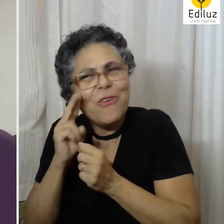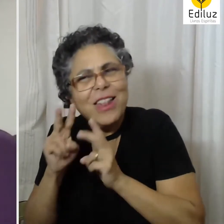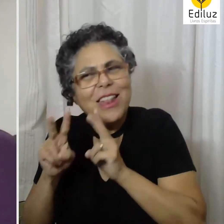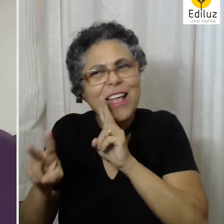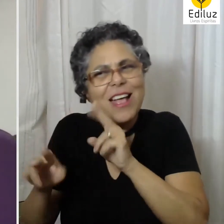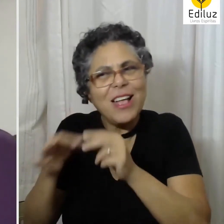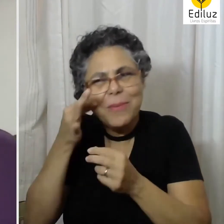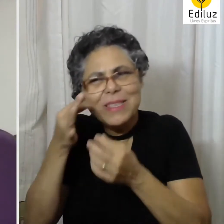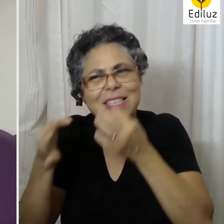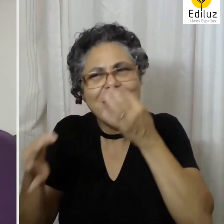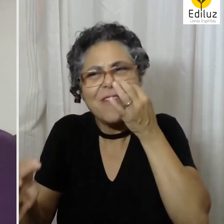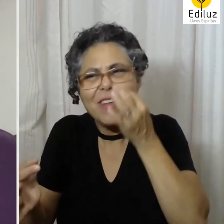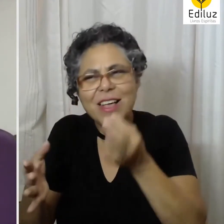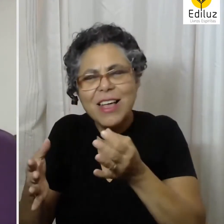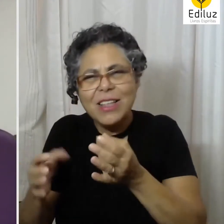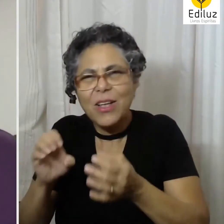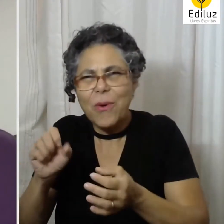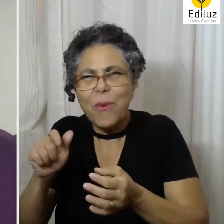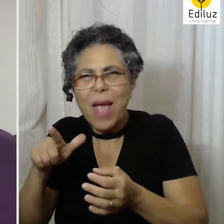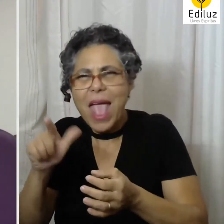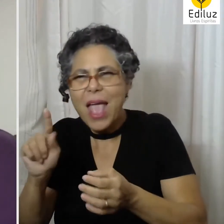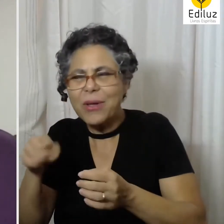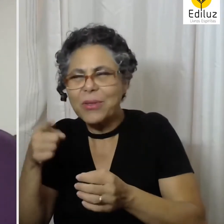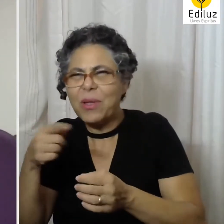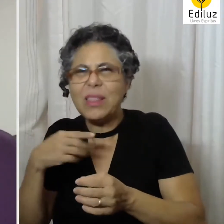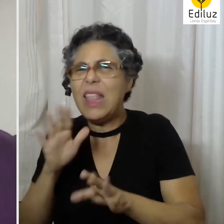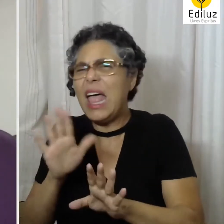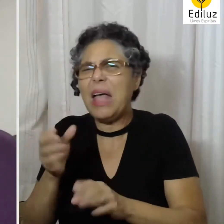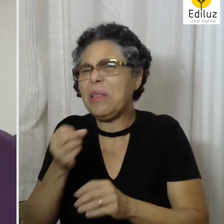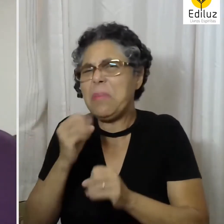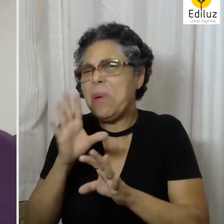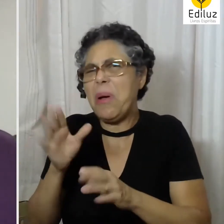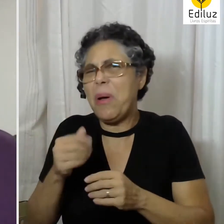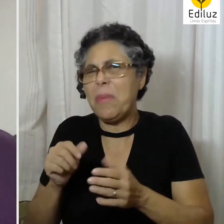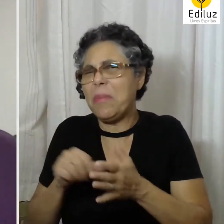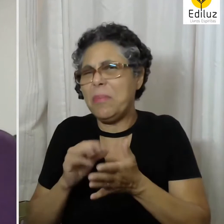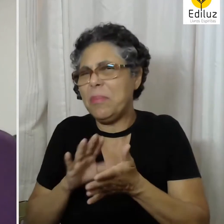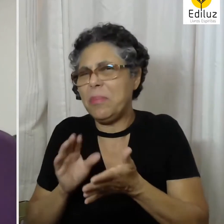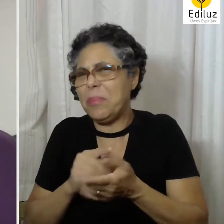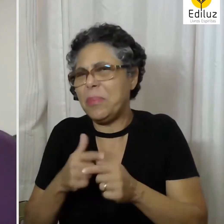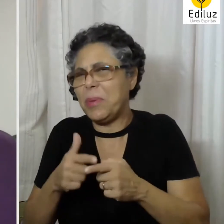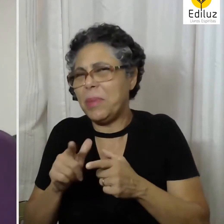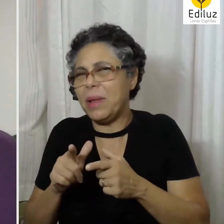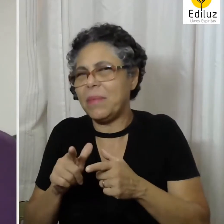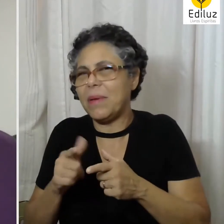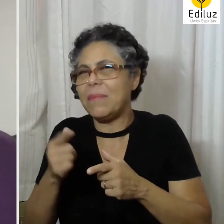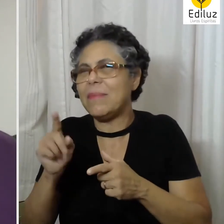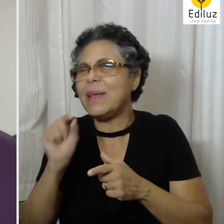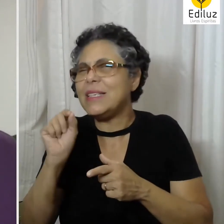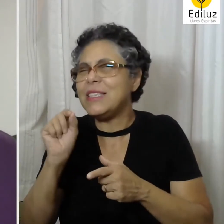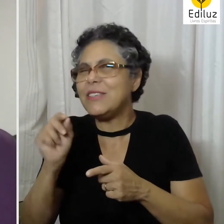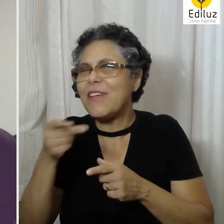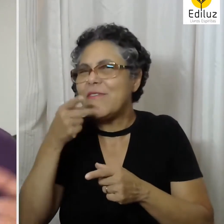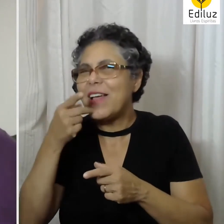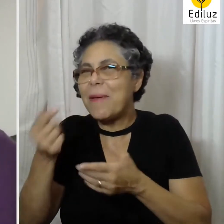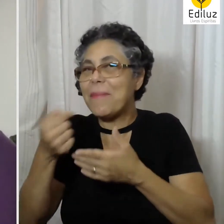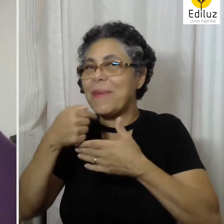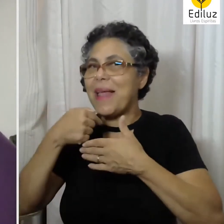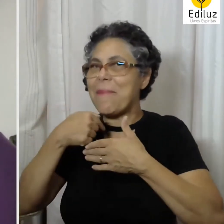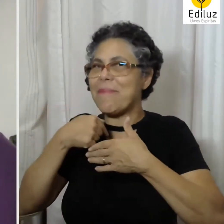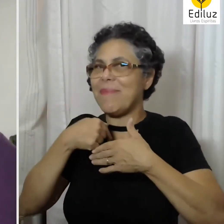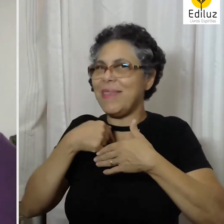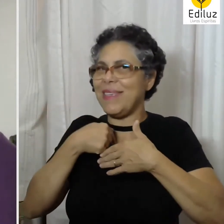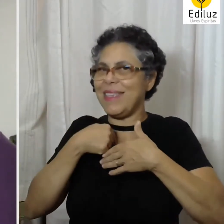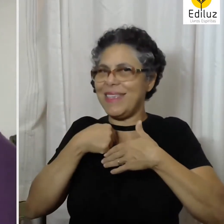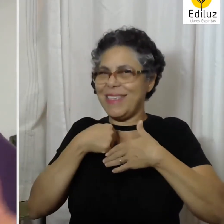É lógico que o ego do sujeito vai dizer, não, tá tudo bem, não tenho nada. Mas isso vai me dizer alguma coisa no tom